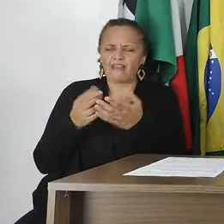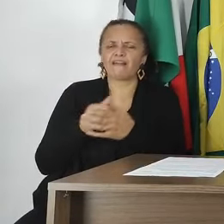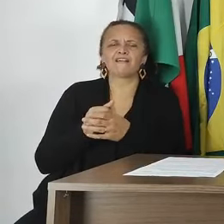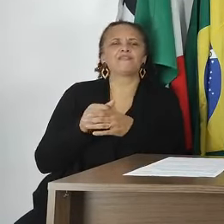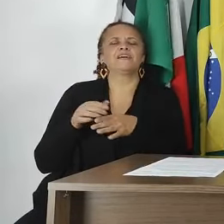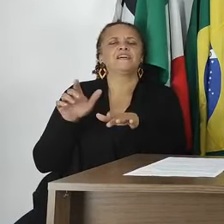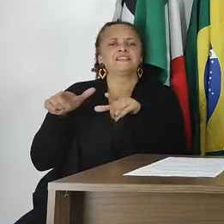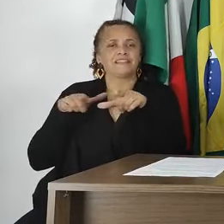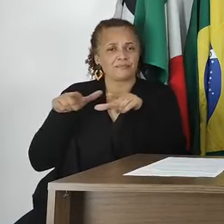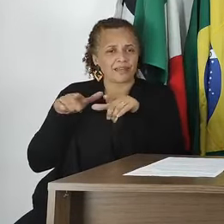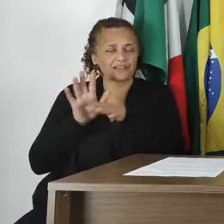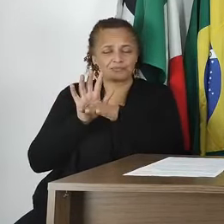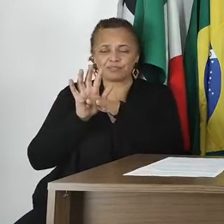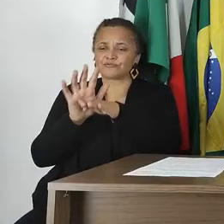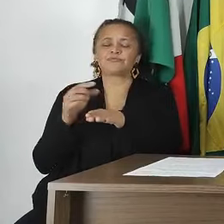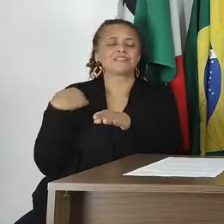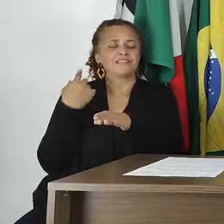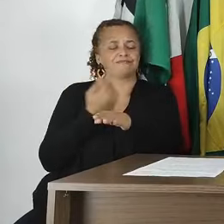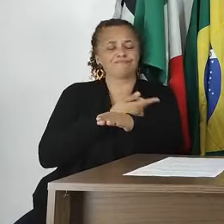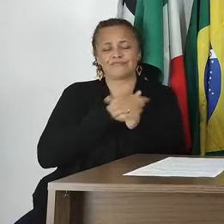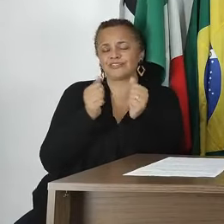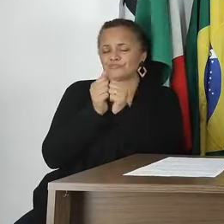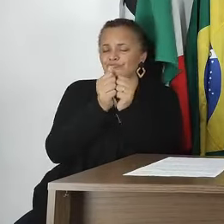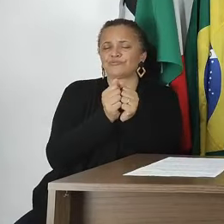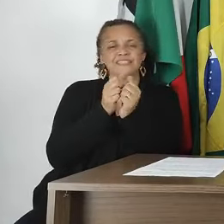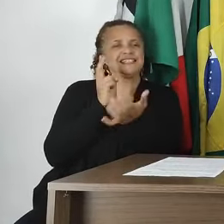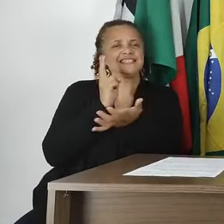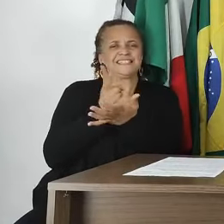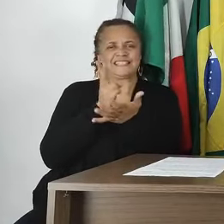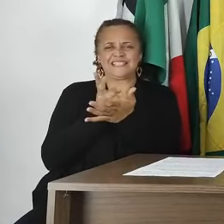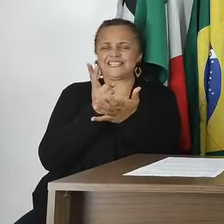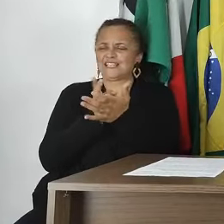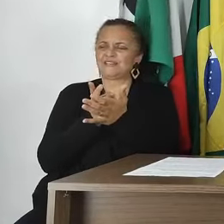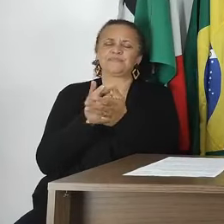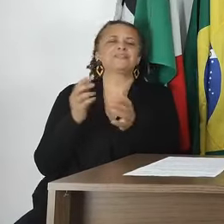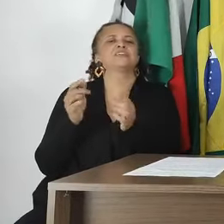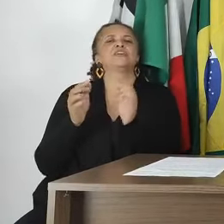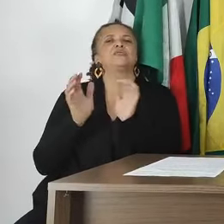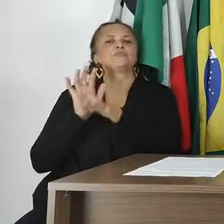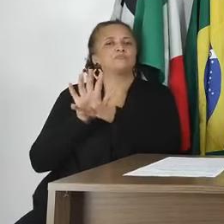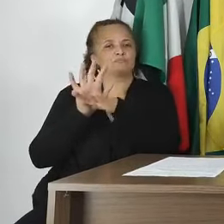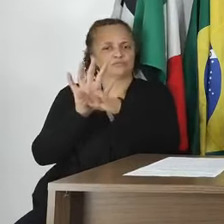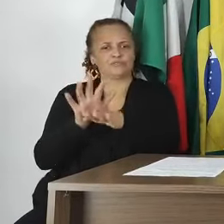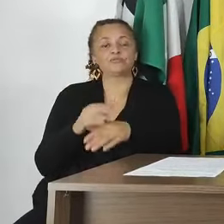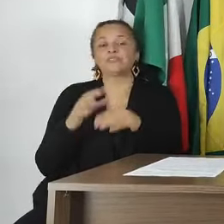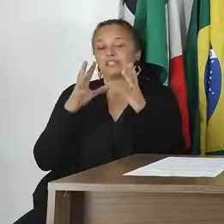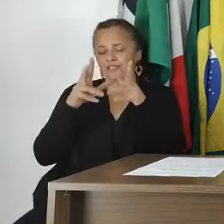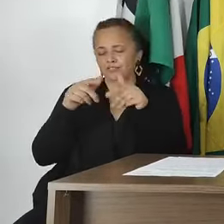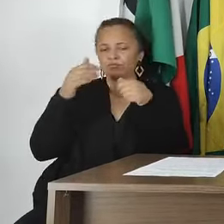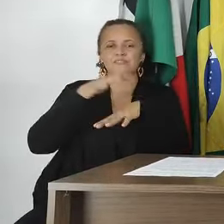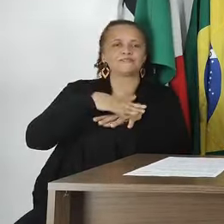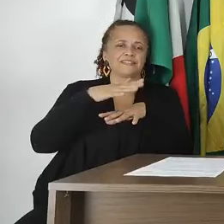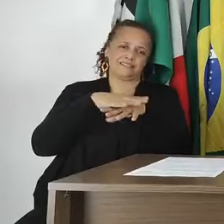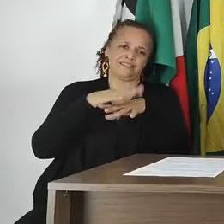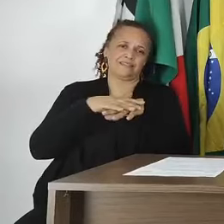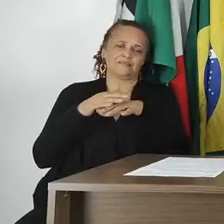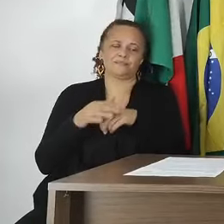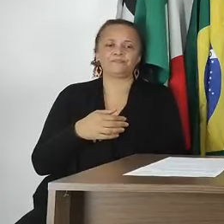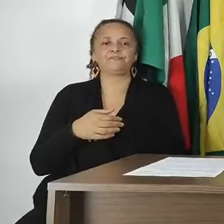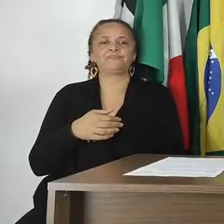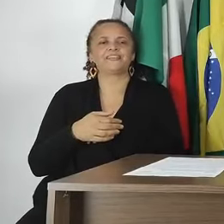junto com a gente, desenvolvendo esse trabalho, sempre dando apoio para a gente, sempre nos apoiando em tudo que a gente for realizar.